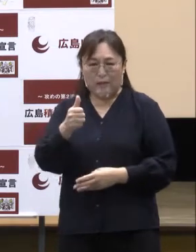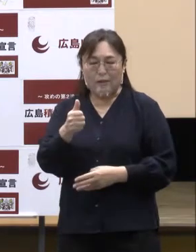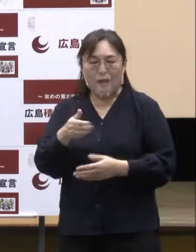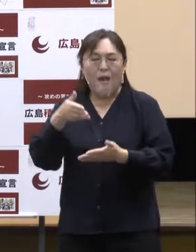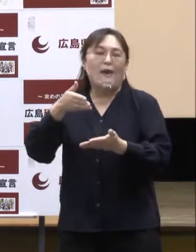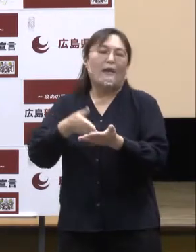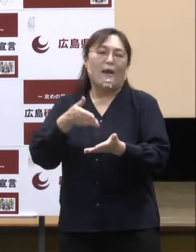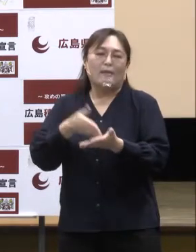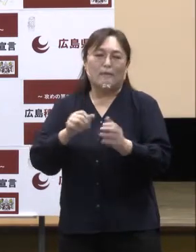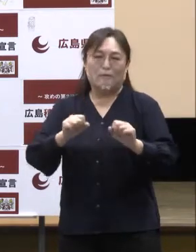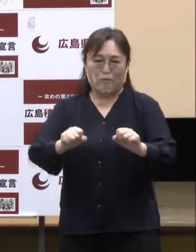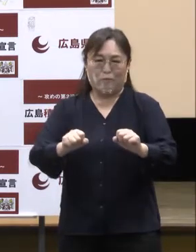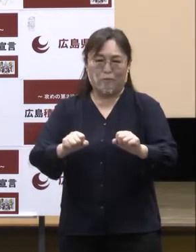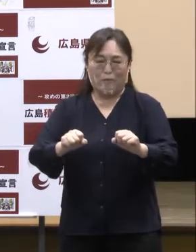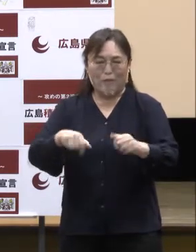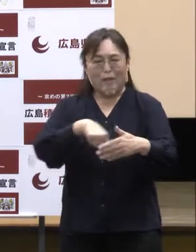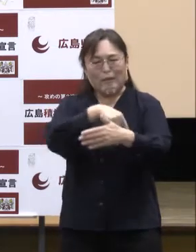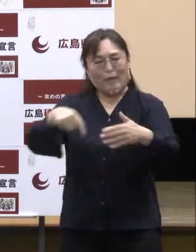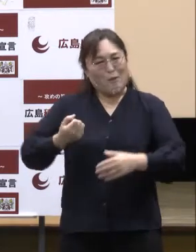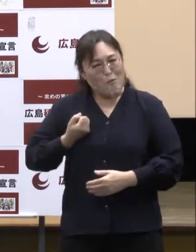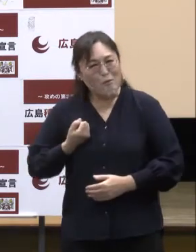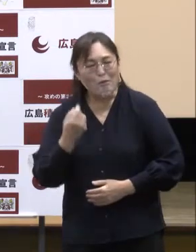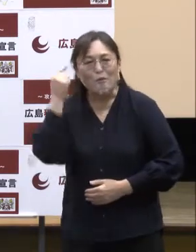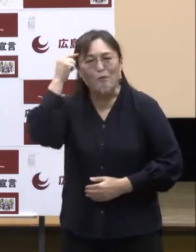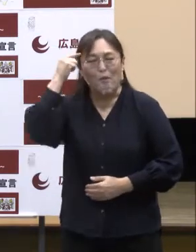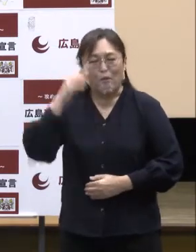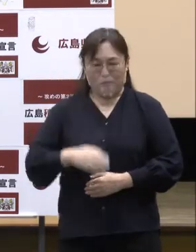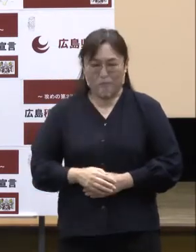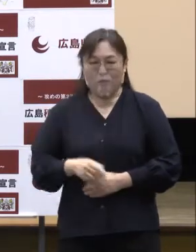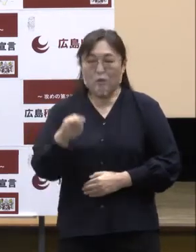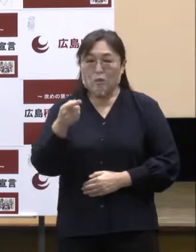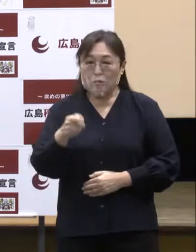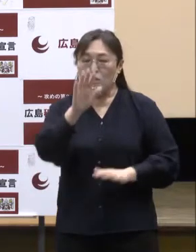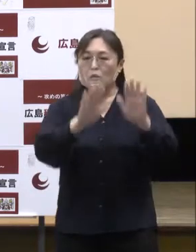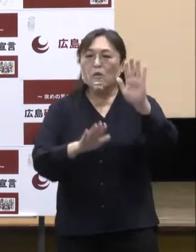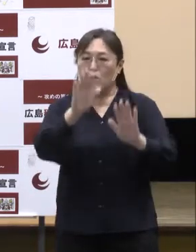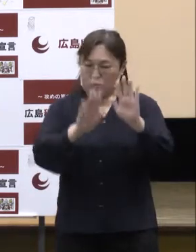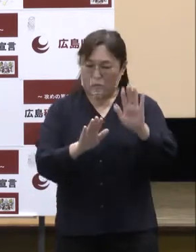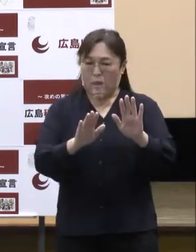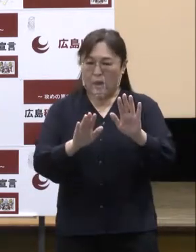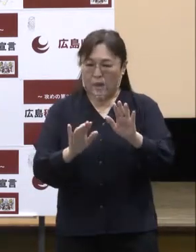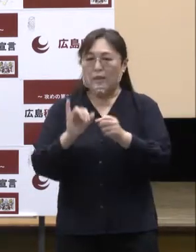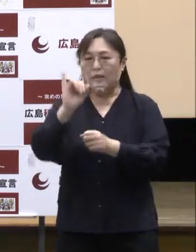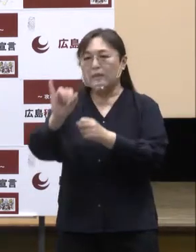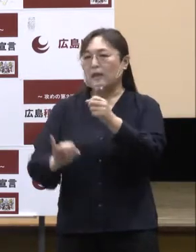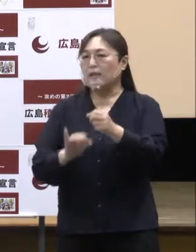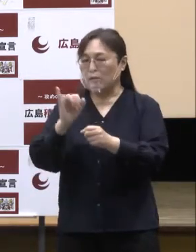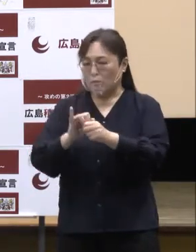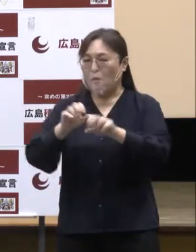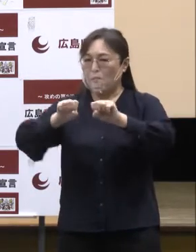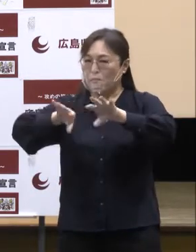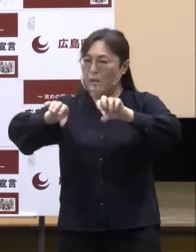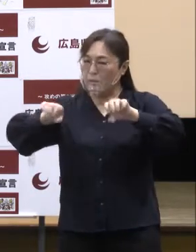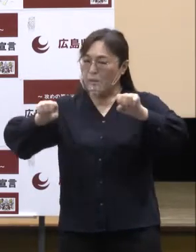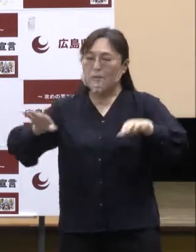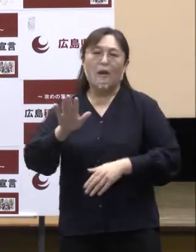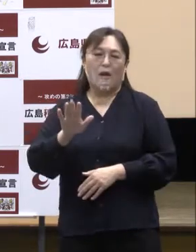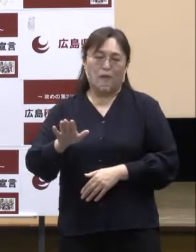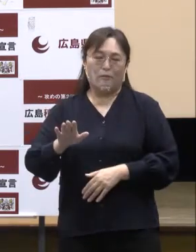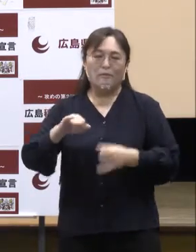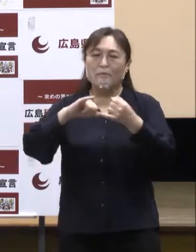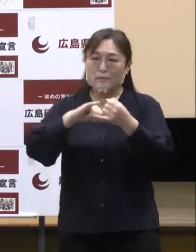ですけども、対決の様子はですね、ウェブ番組でライブ配信をいたします。ぜひ多くの皆様